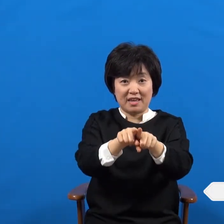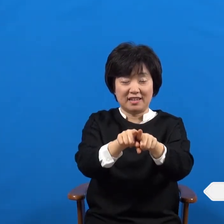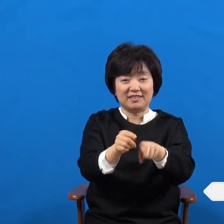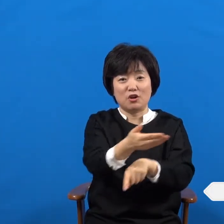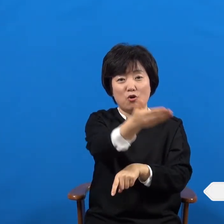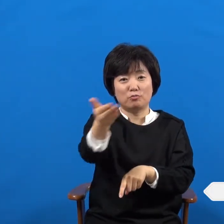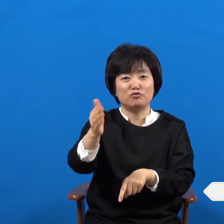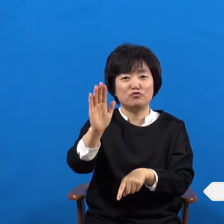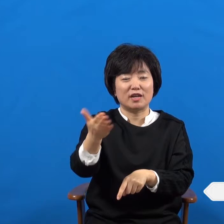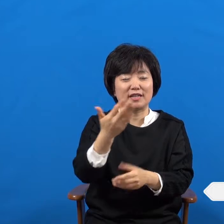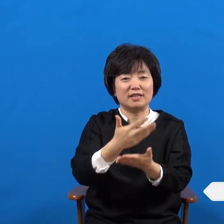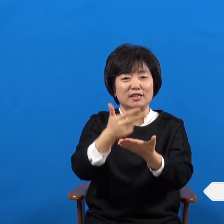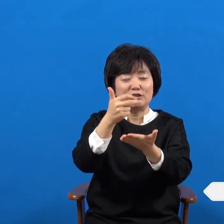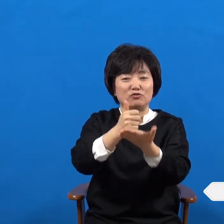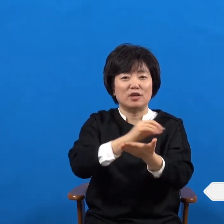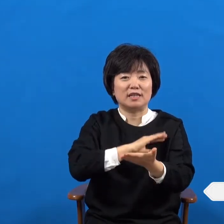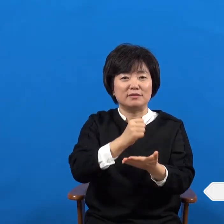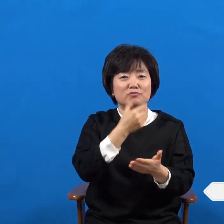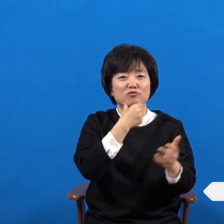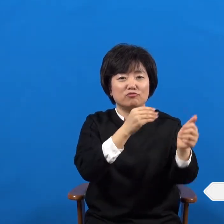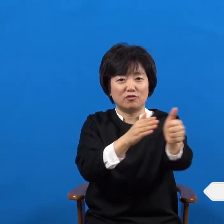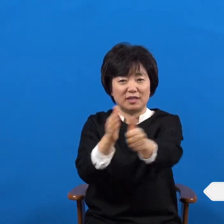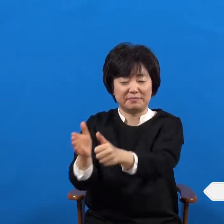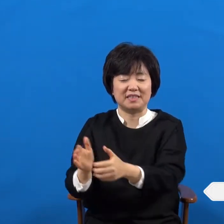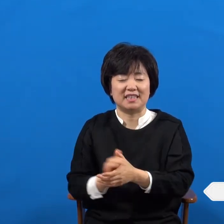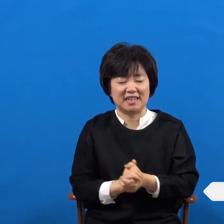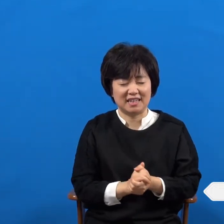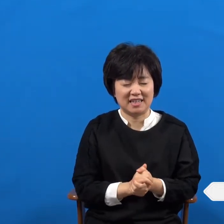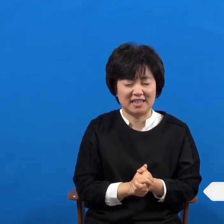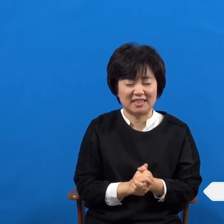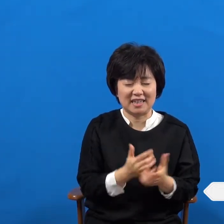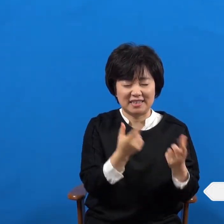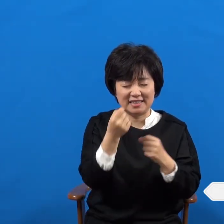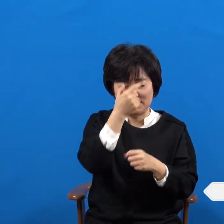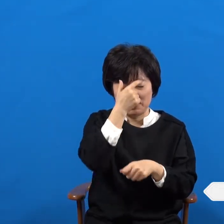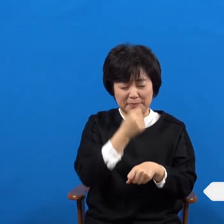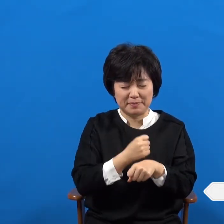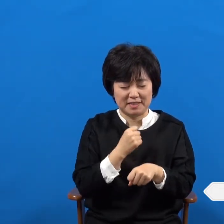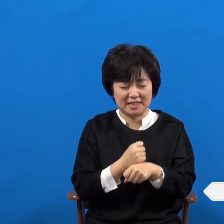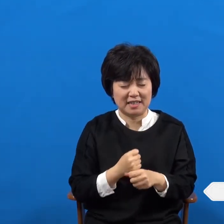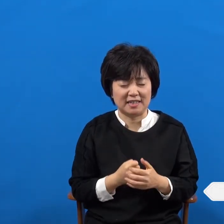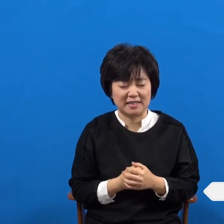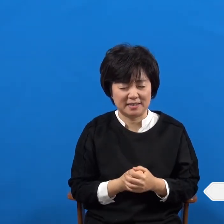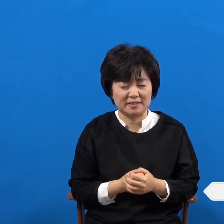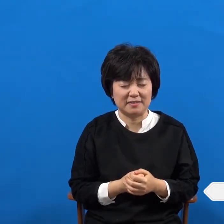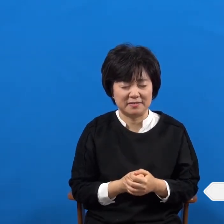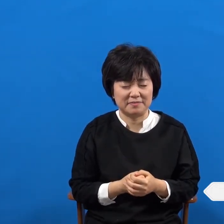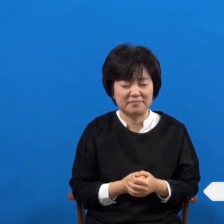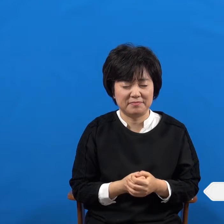우리가 되시기를 주의 이름으로 축원합니다. 기도합니다.